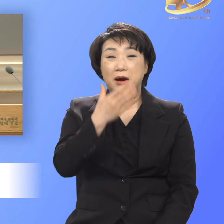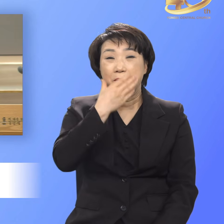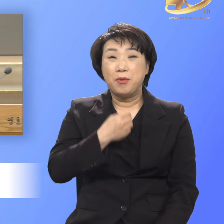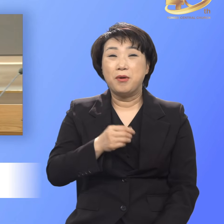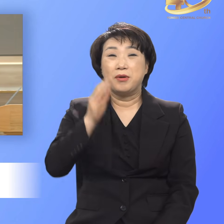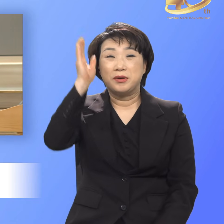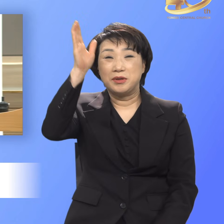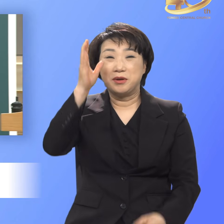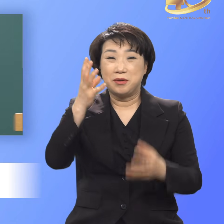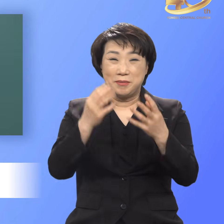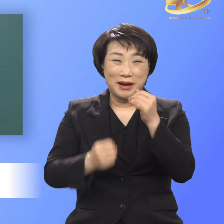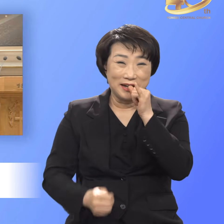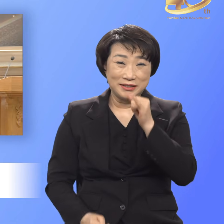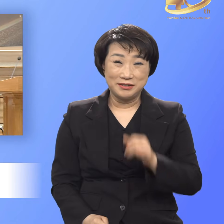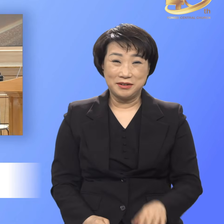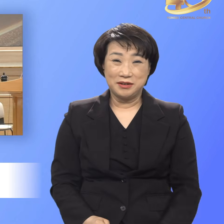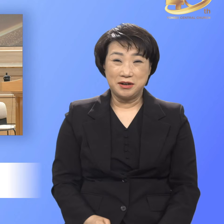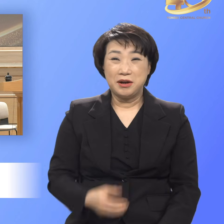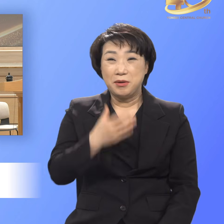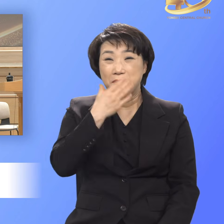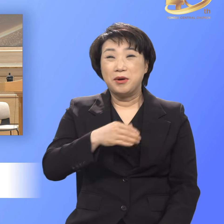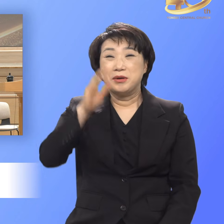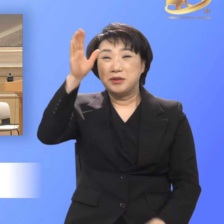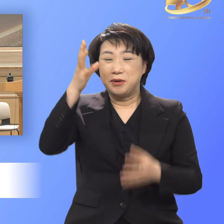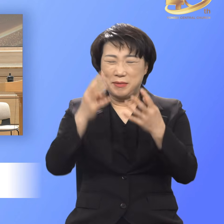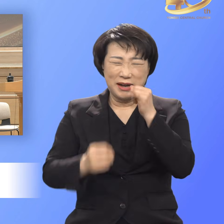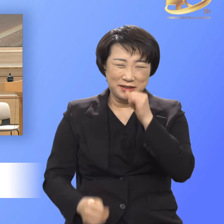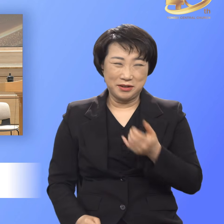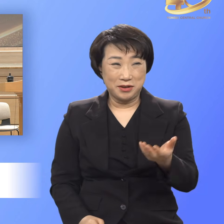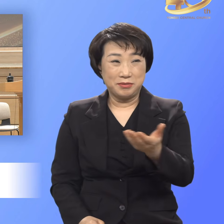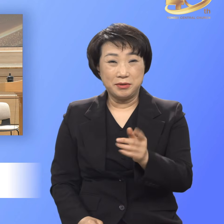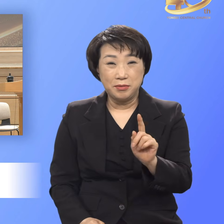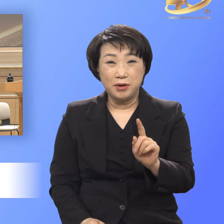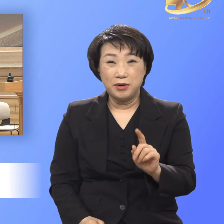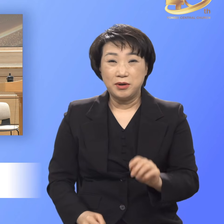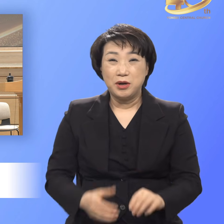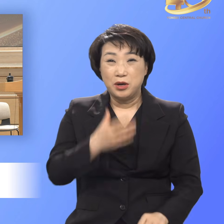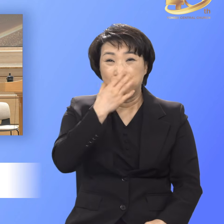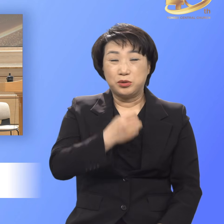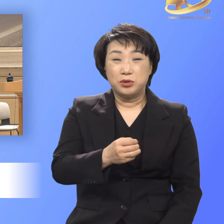야, 복. 돈 있어야 복이야.